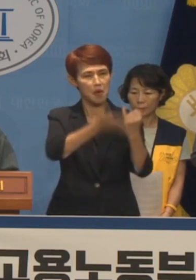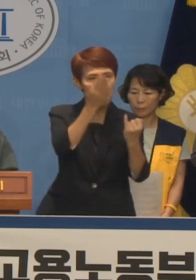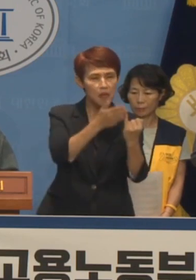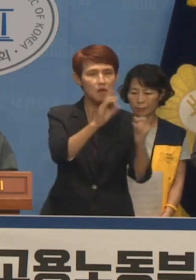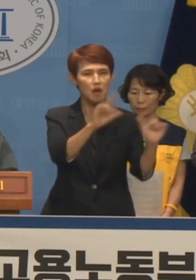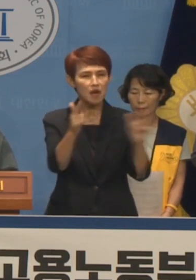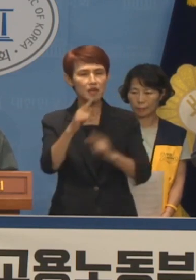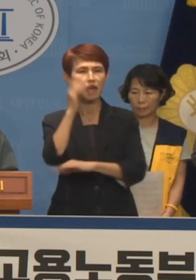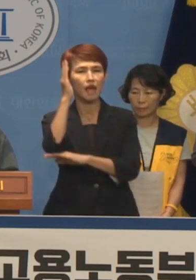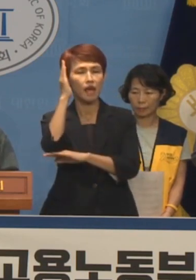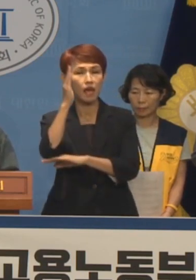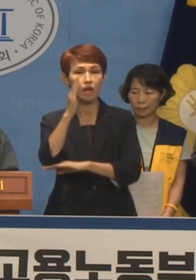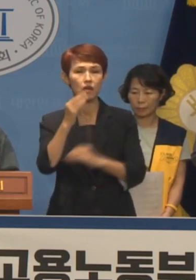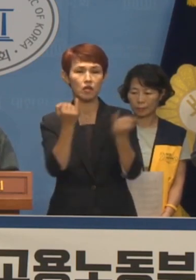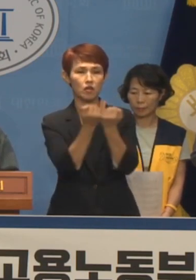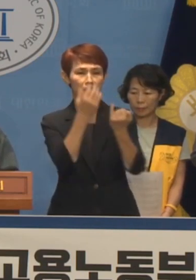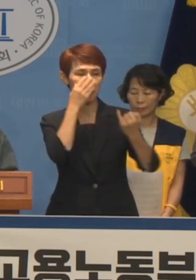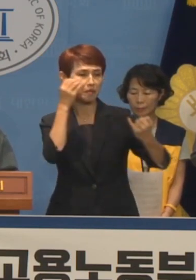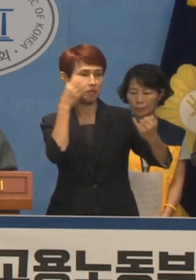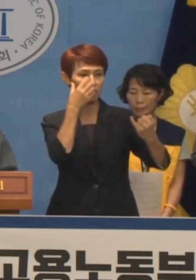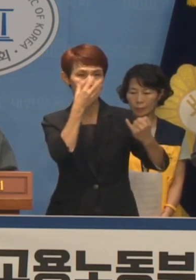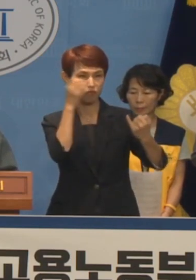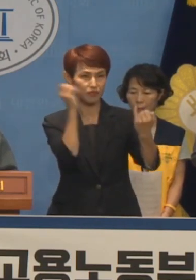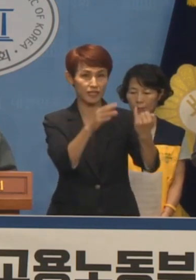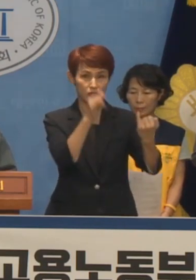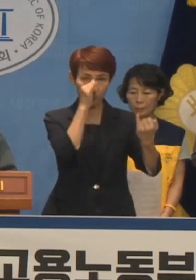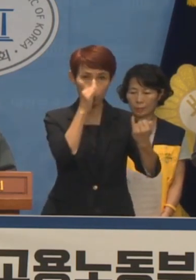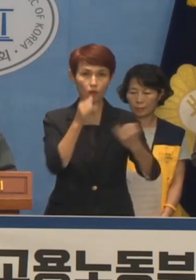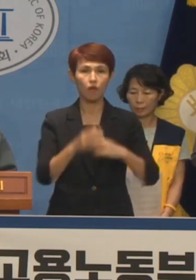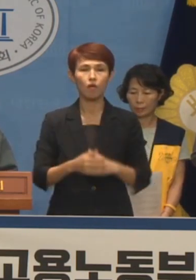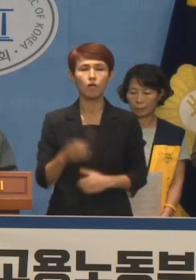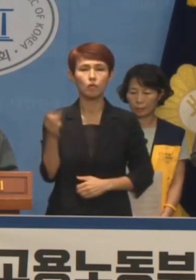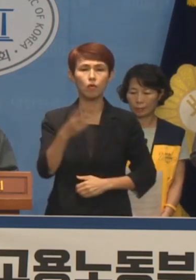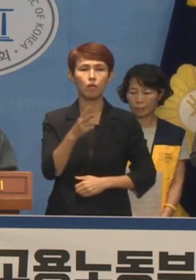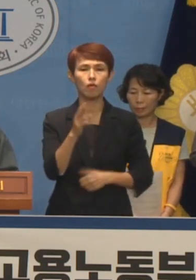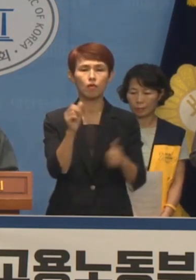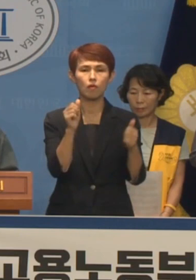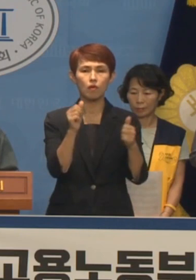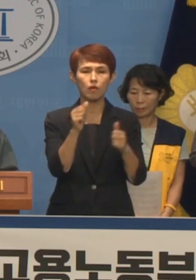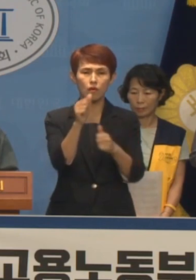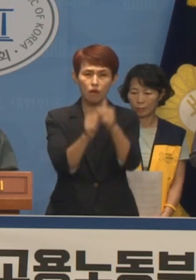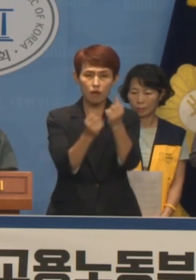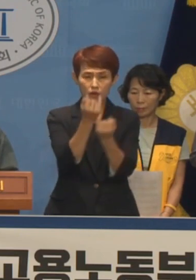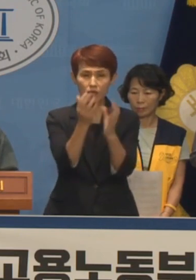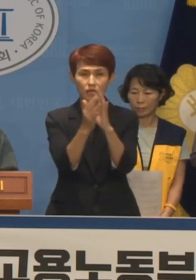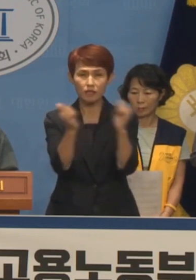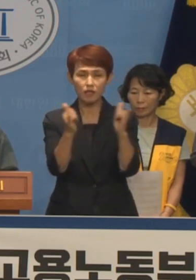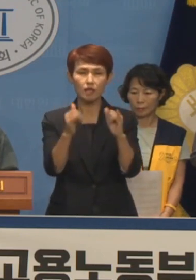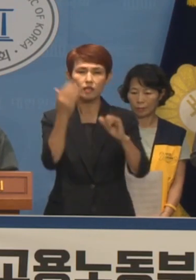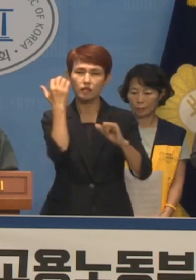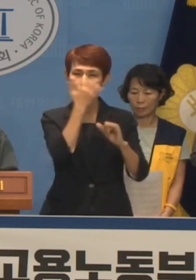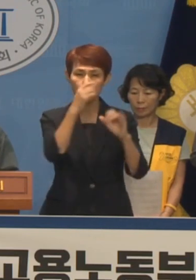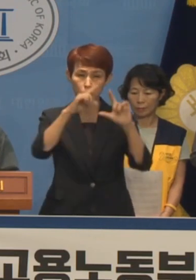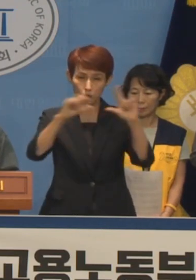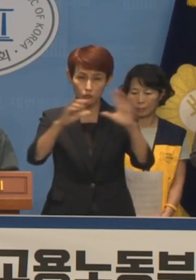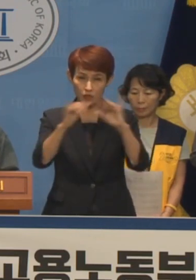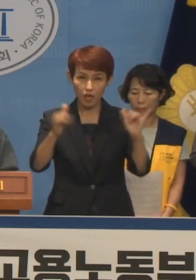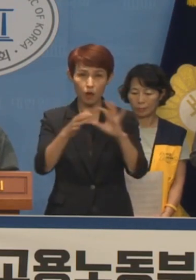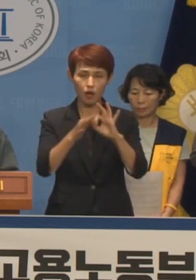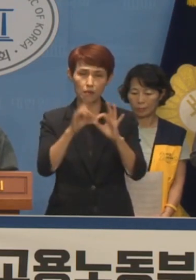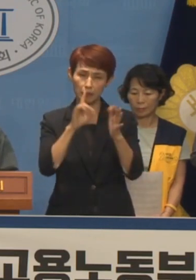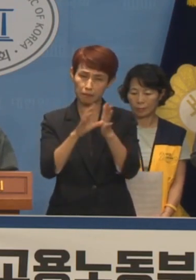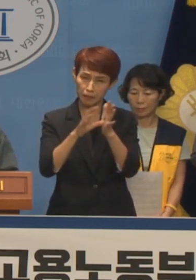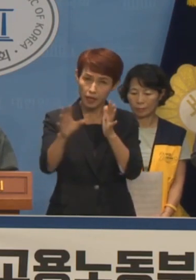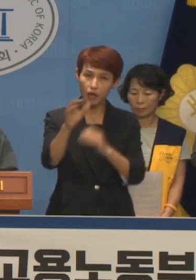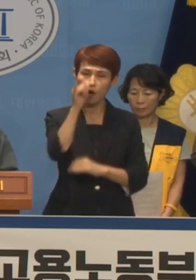국민들의 지탄을 받았으며 성소수자에 대한 왜곡된 정보를 퍼뜨려 차별과 편견을 확산시킨 인물입니다. 이러한